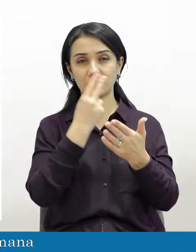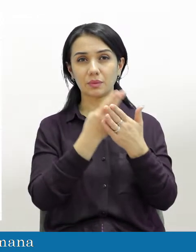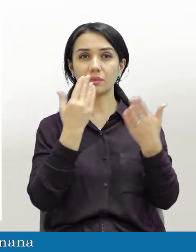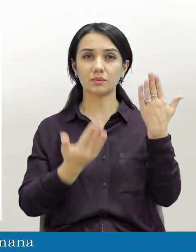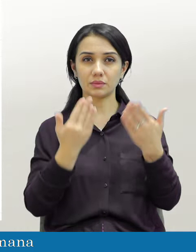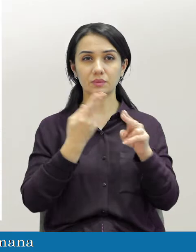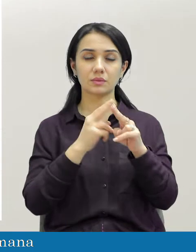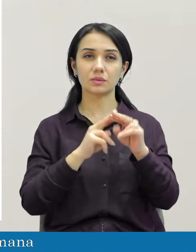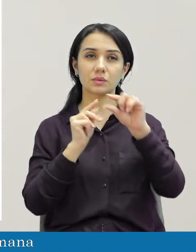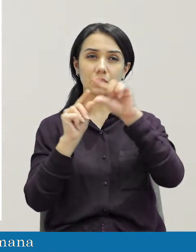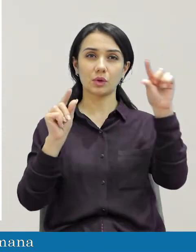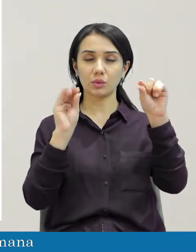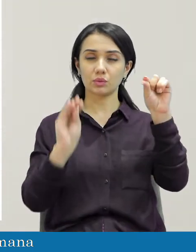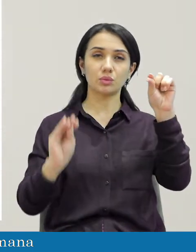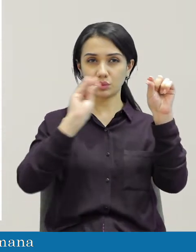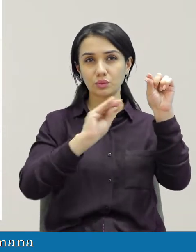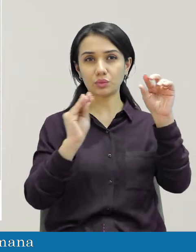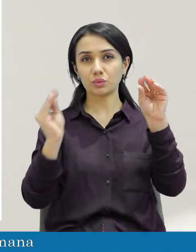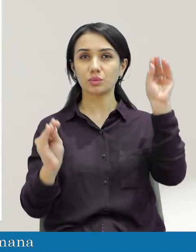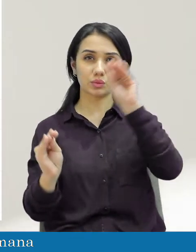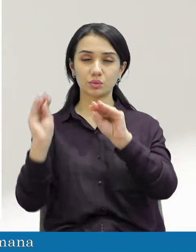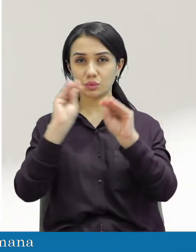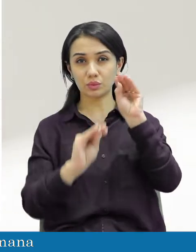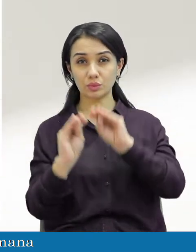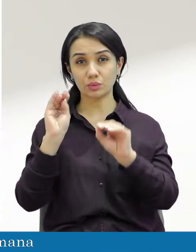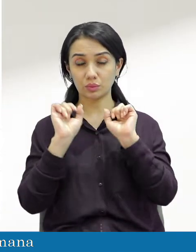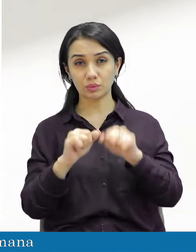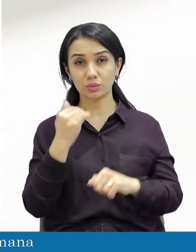yoki buni, yoki bunisini qo'yishim mumkin.